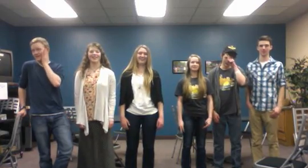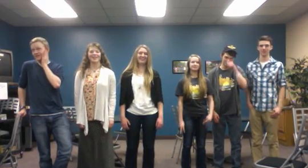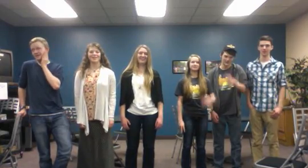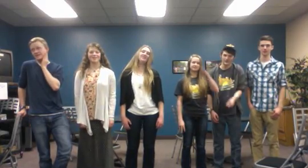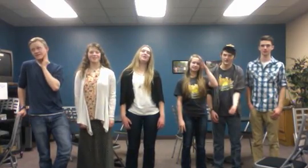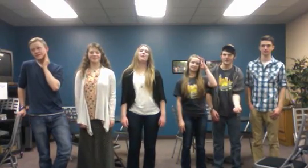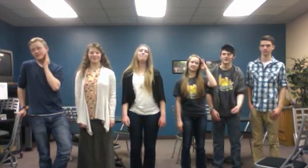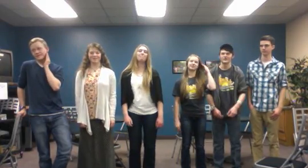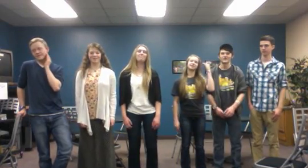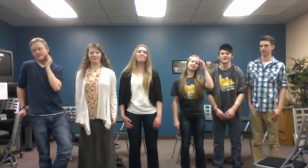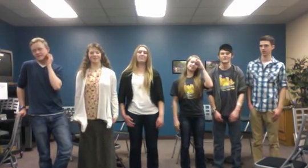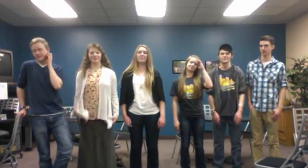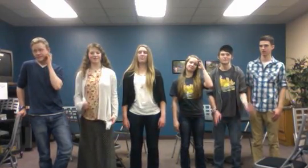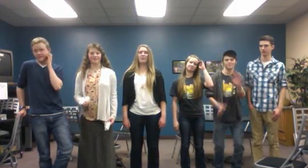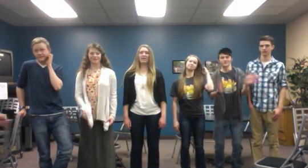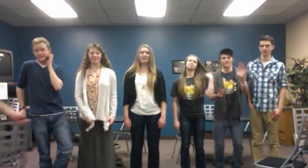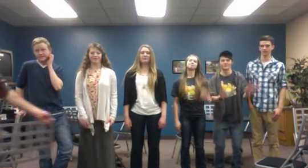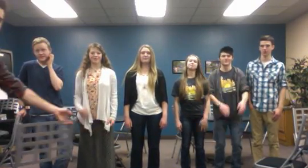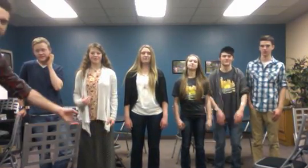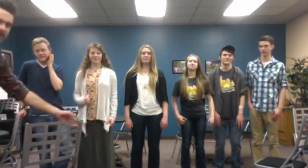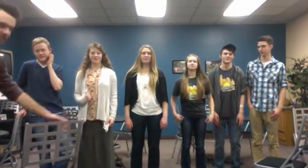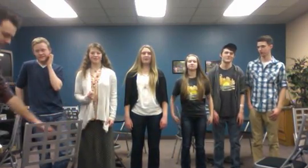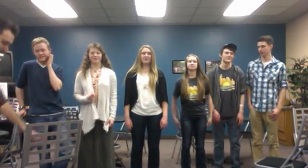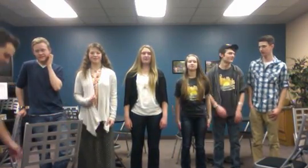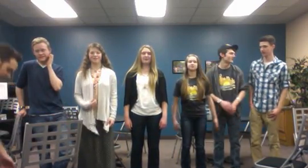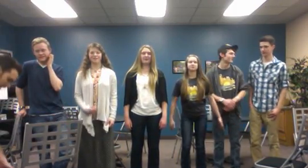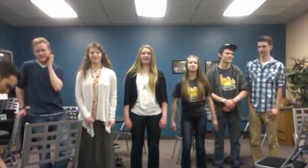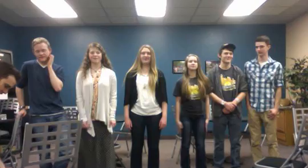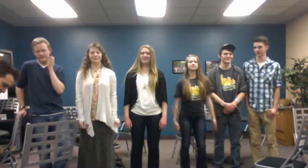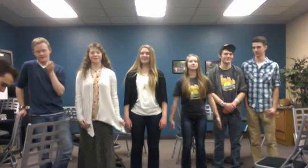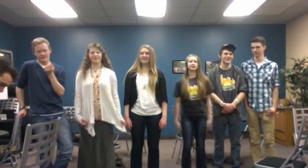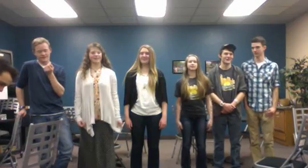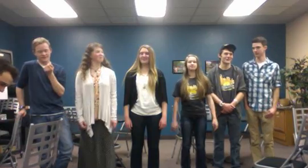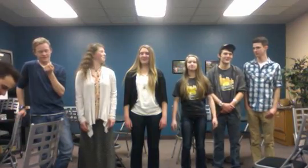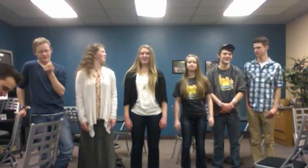All right, this is Mighty to Save,